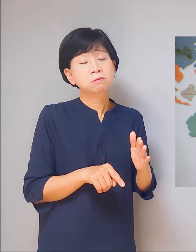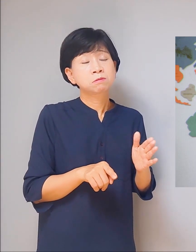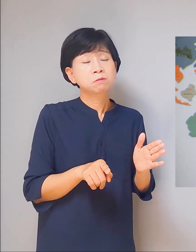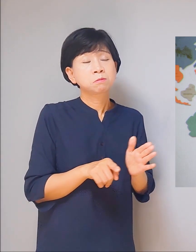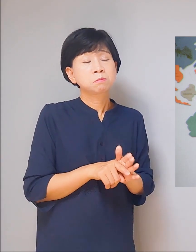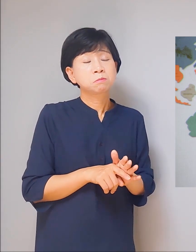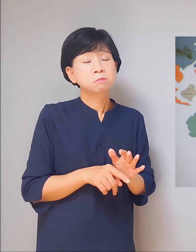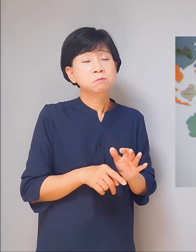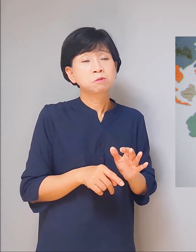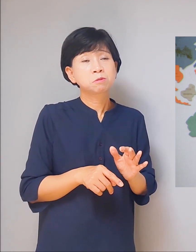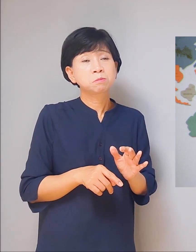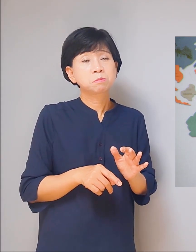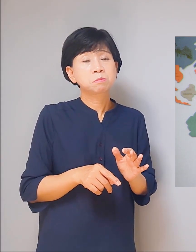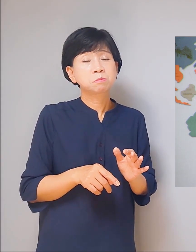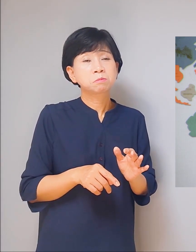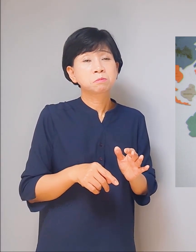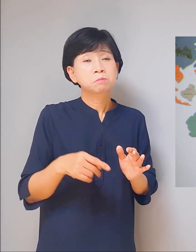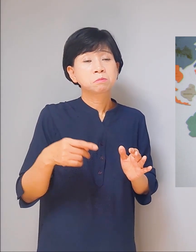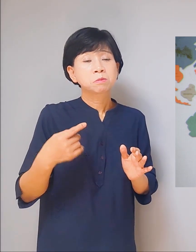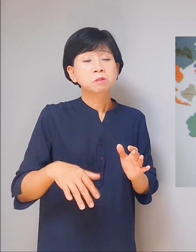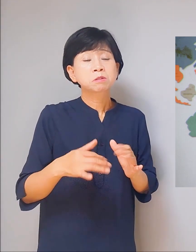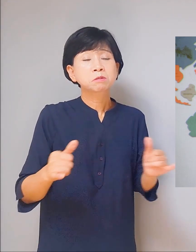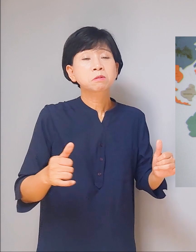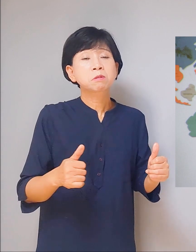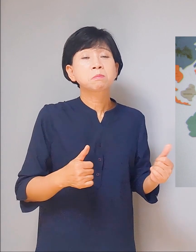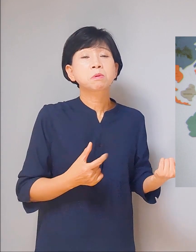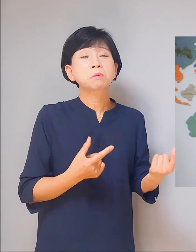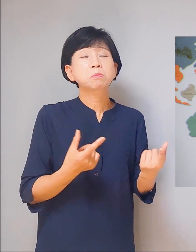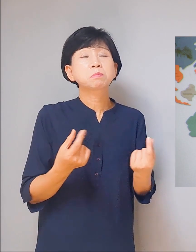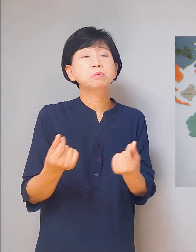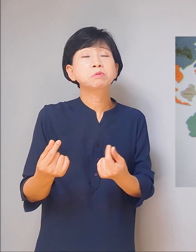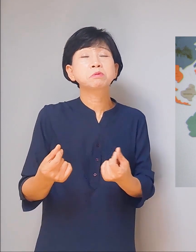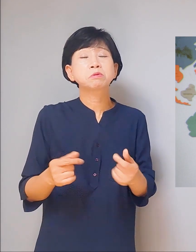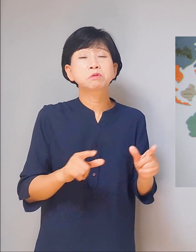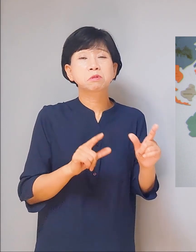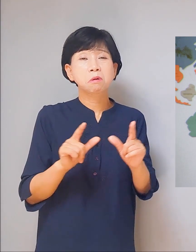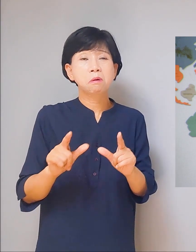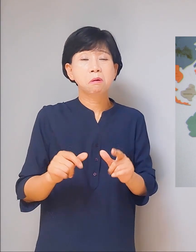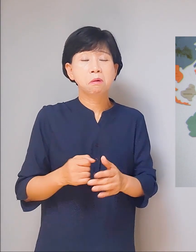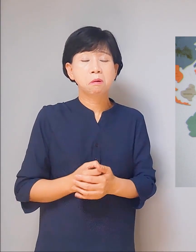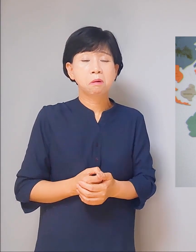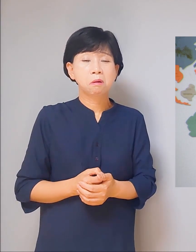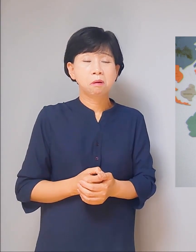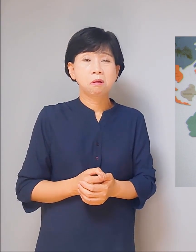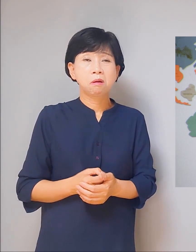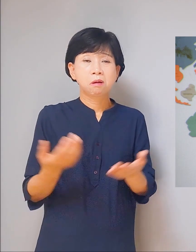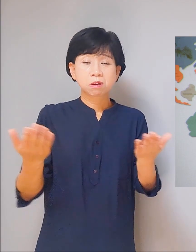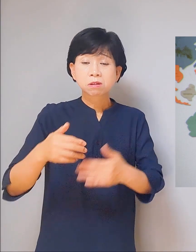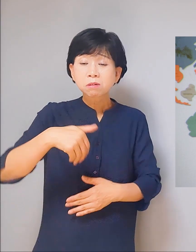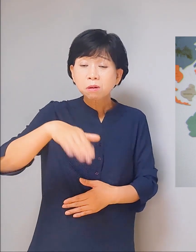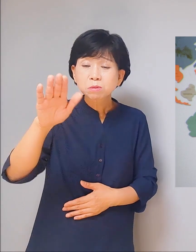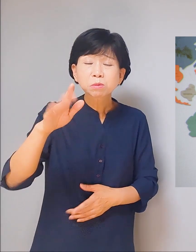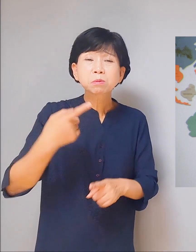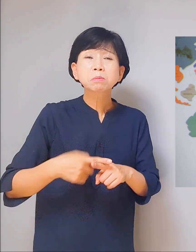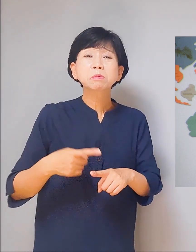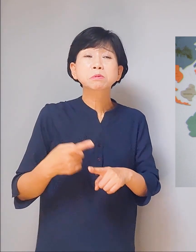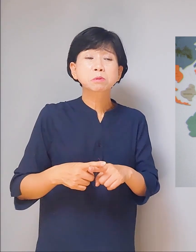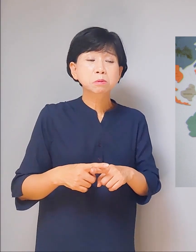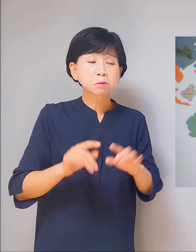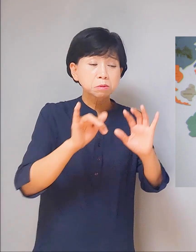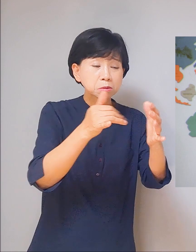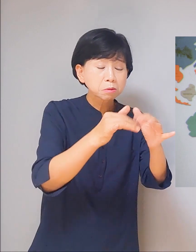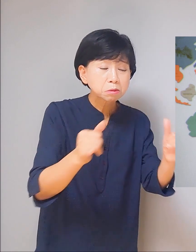아닌 거죠. 직장에 가서도 예수 믿는 하나님의 사람의 삶이 아닌 거죠.